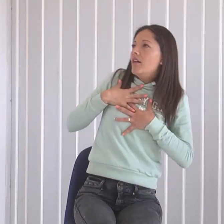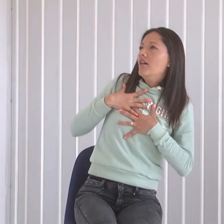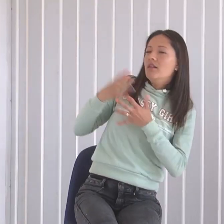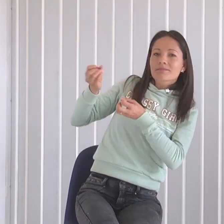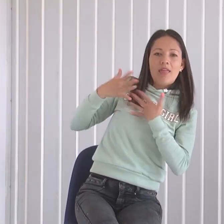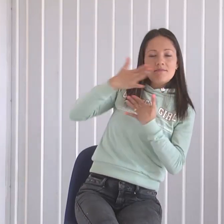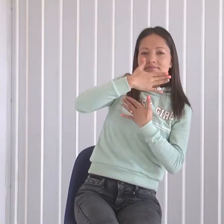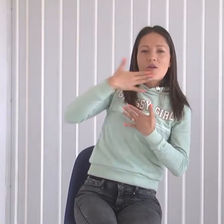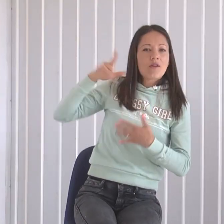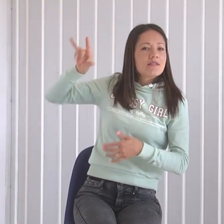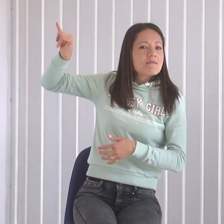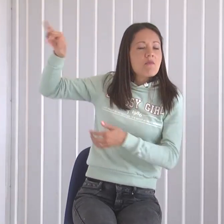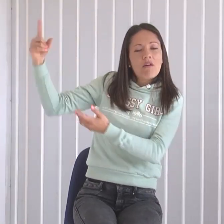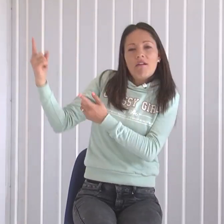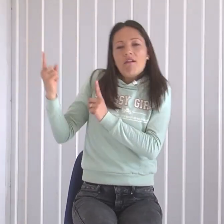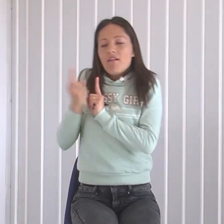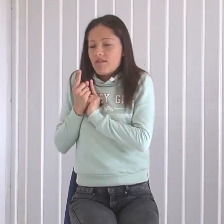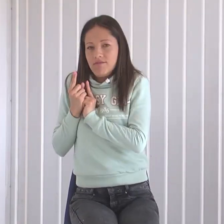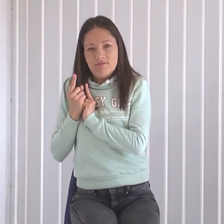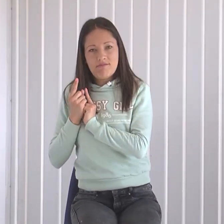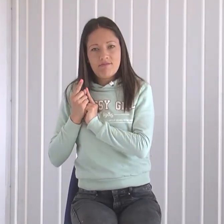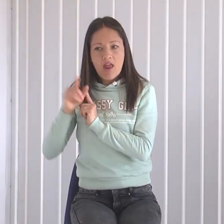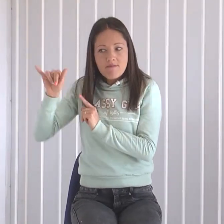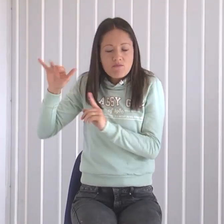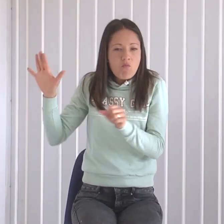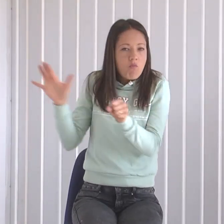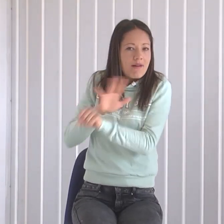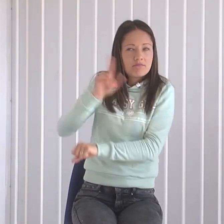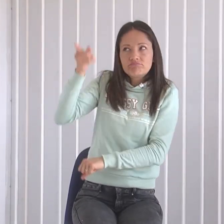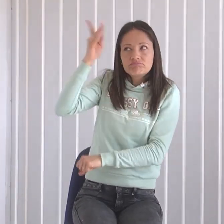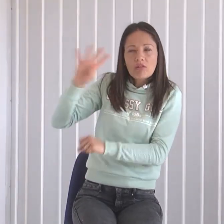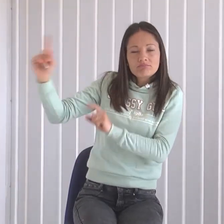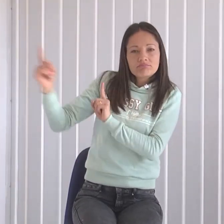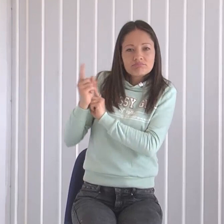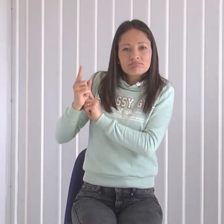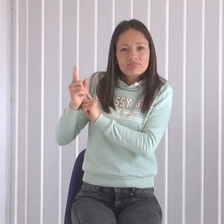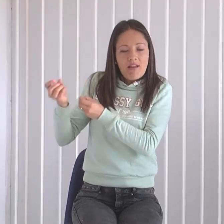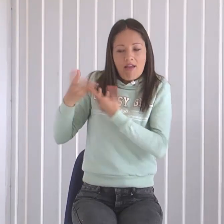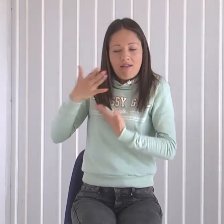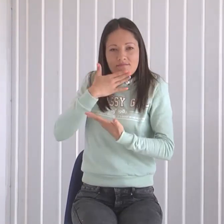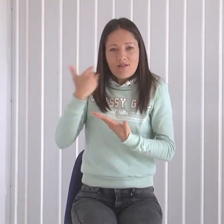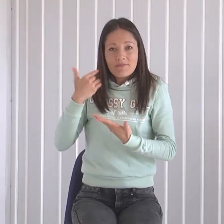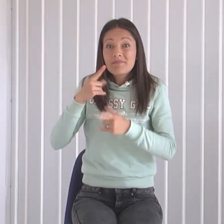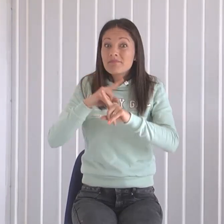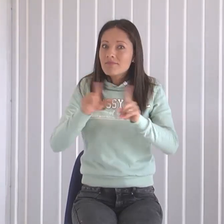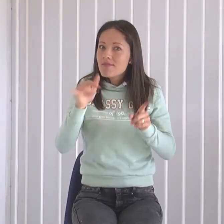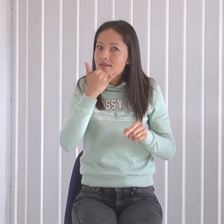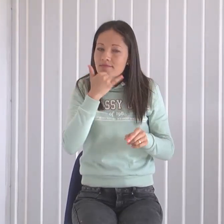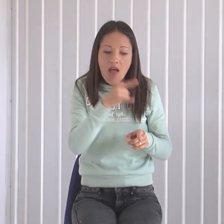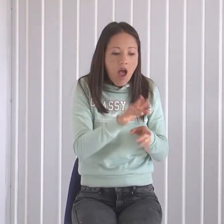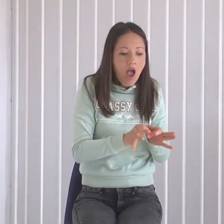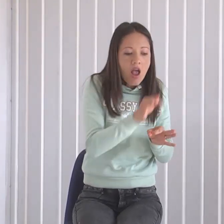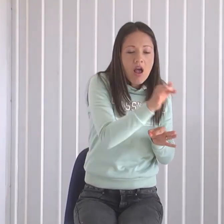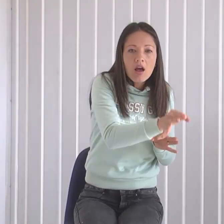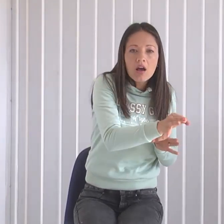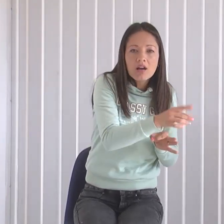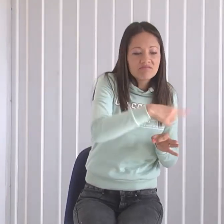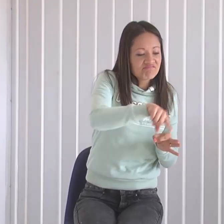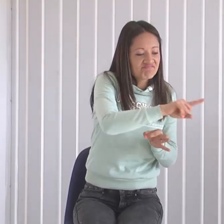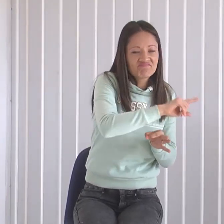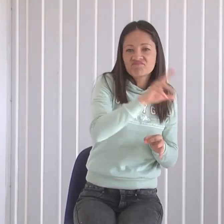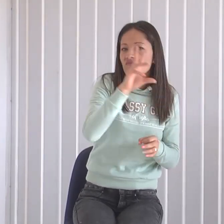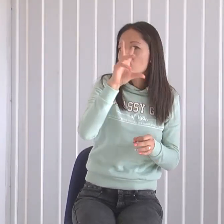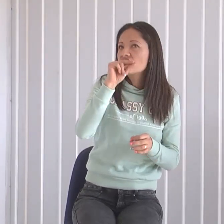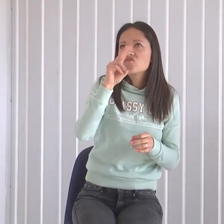Lo mejor que Dios le puede dar a usted es Él mismo. Pero este pueblo no halló en Dios que Él era lo mejor